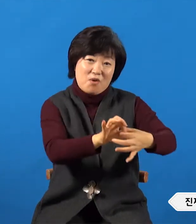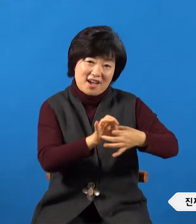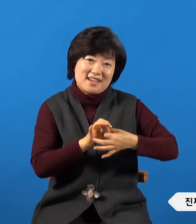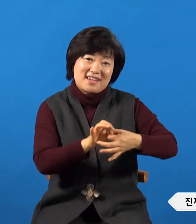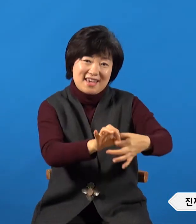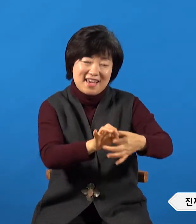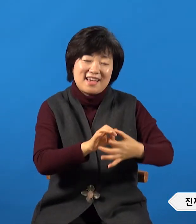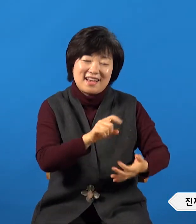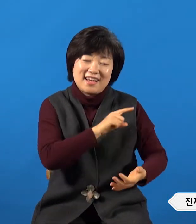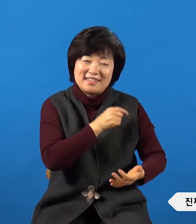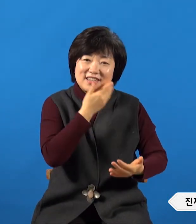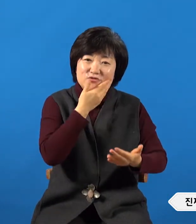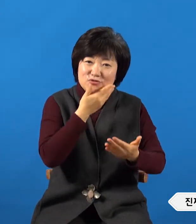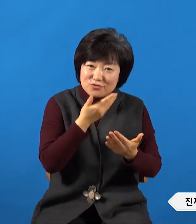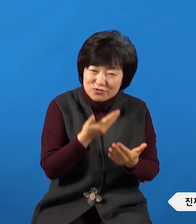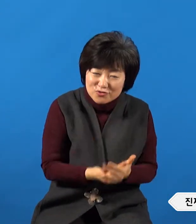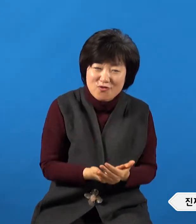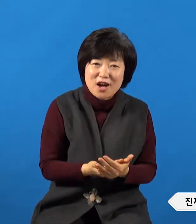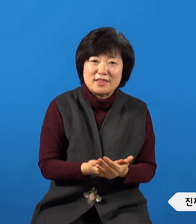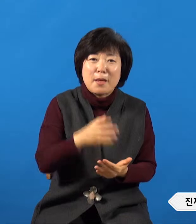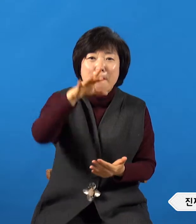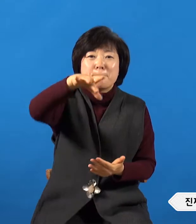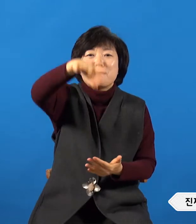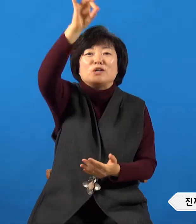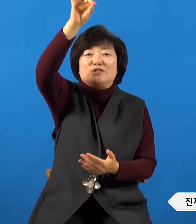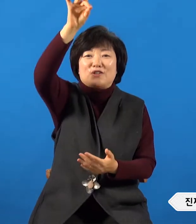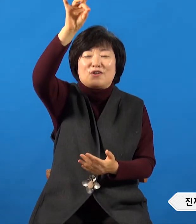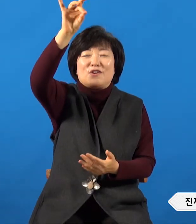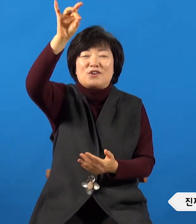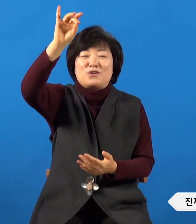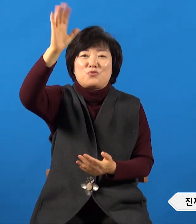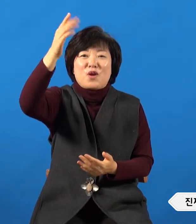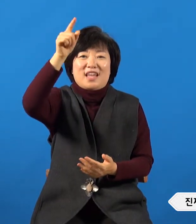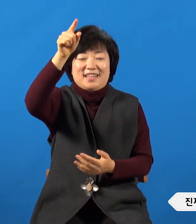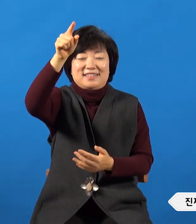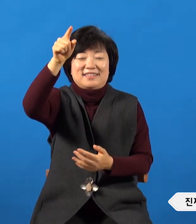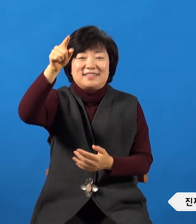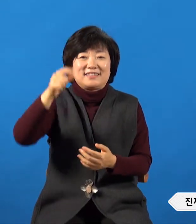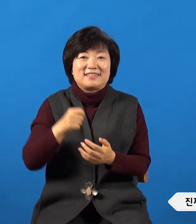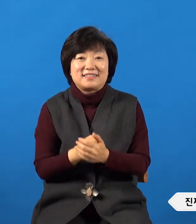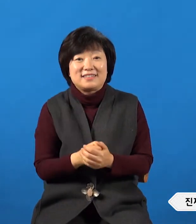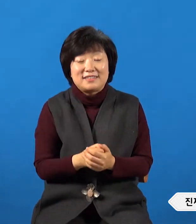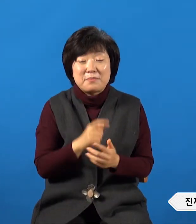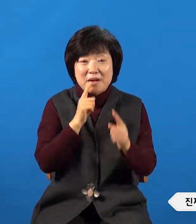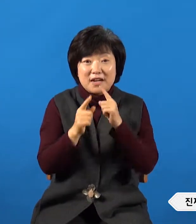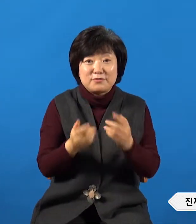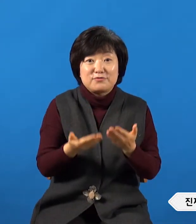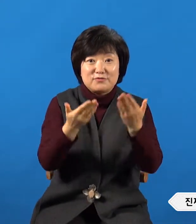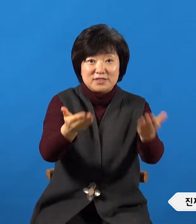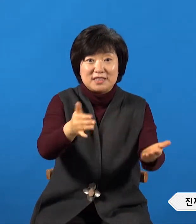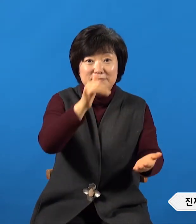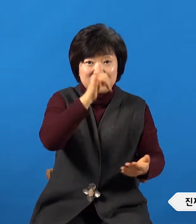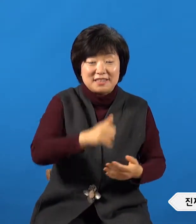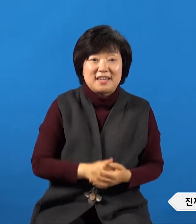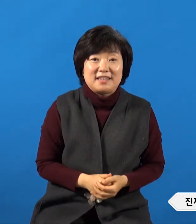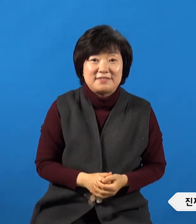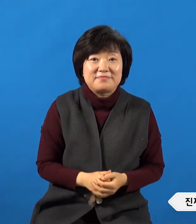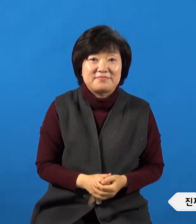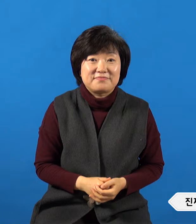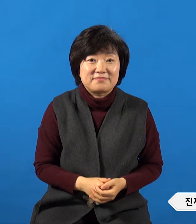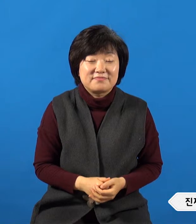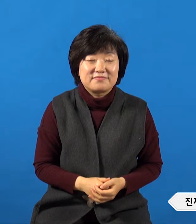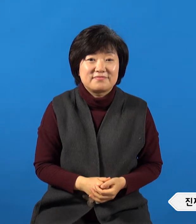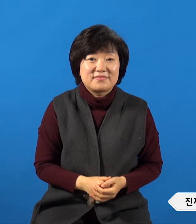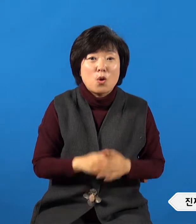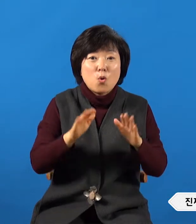인간 관계의 중요한 먼저 돼야 되는 우선순위가 됨을 말씀하고